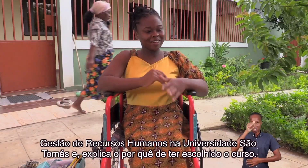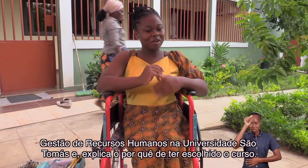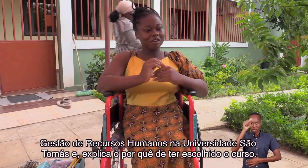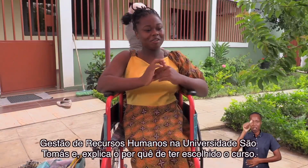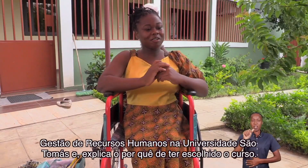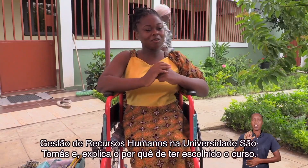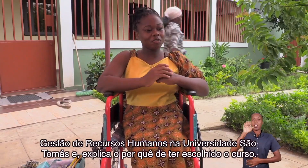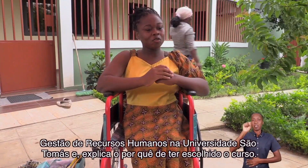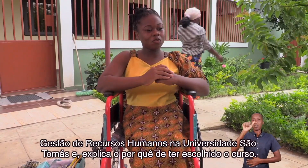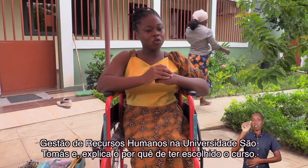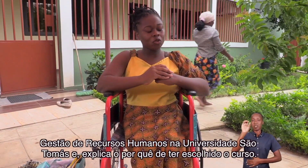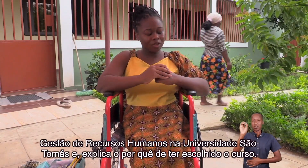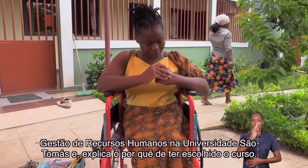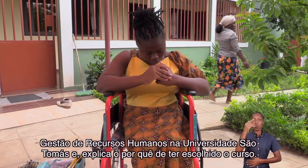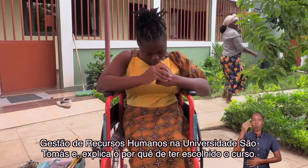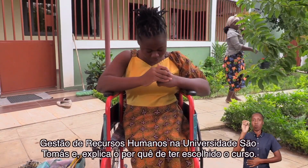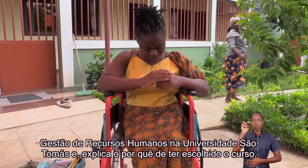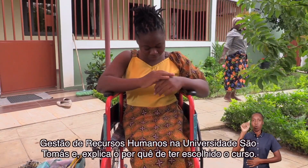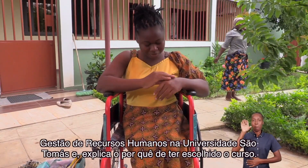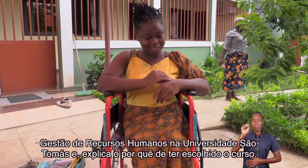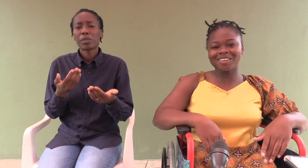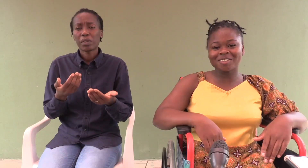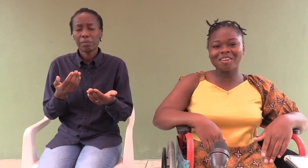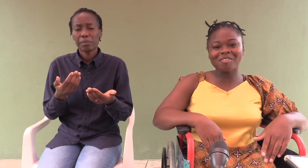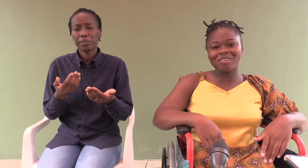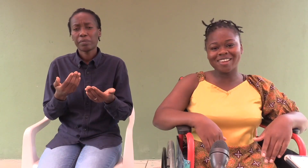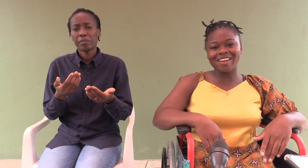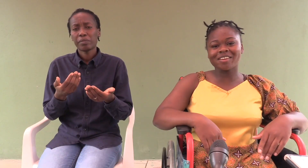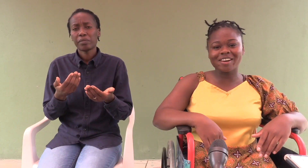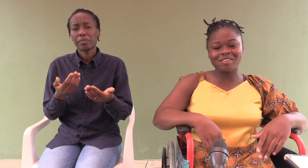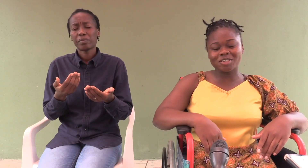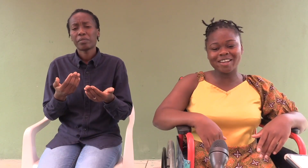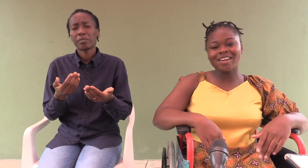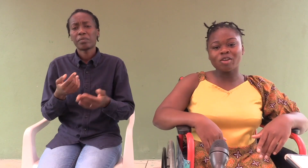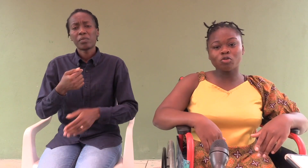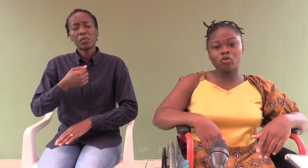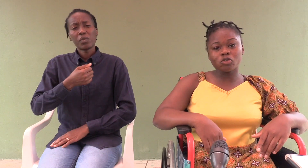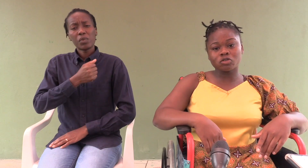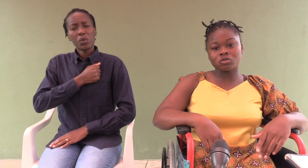Explica o porquê de ter escolhido o curso. Porque eu gostei do curso.